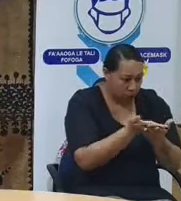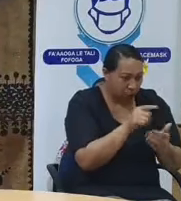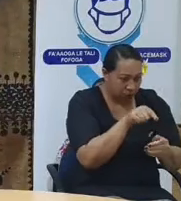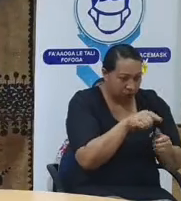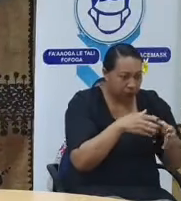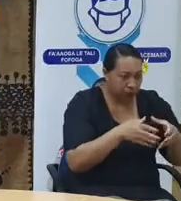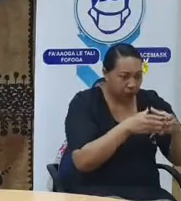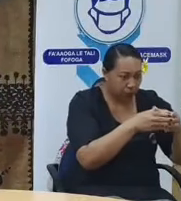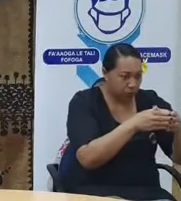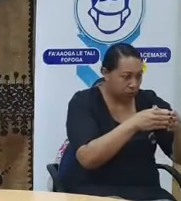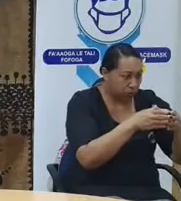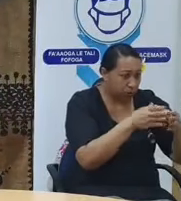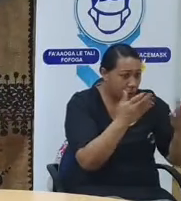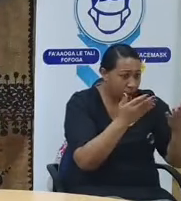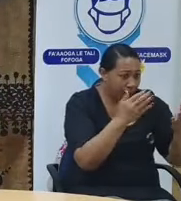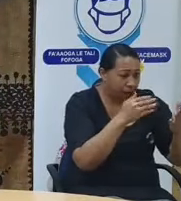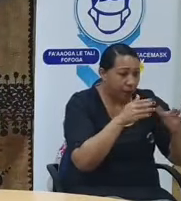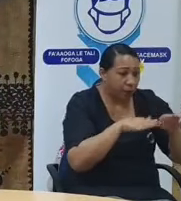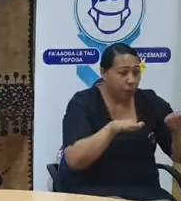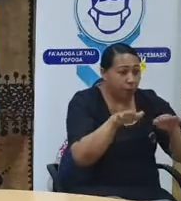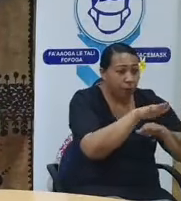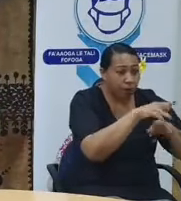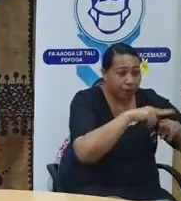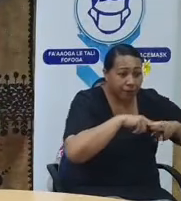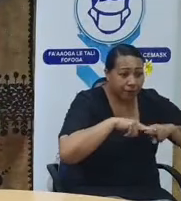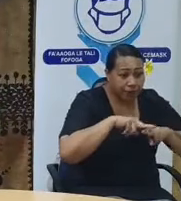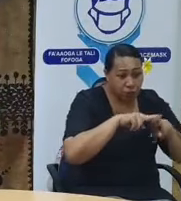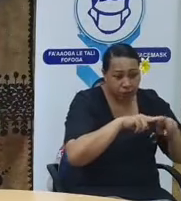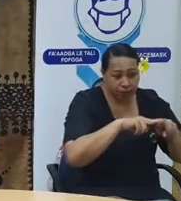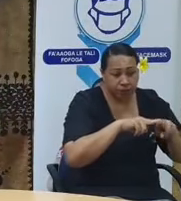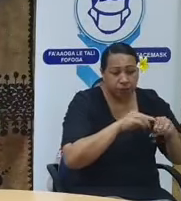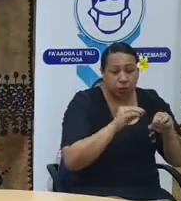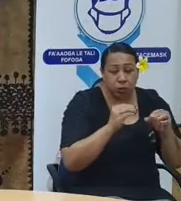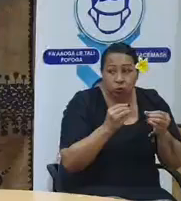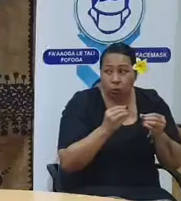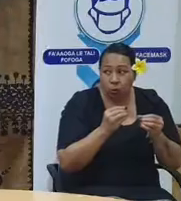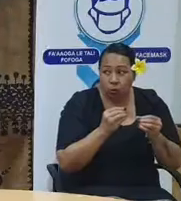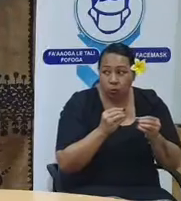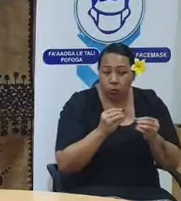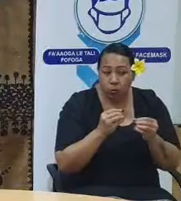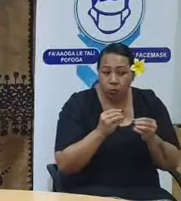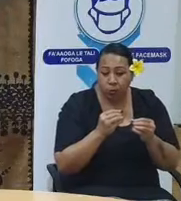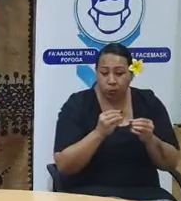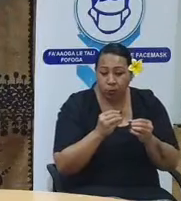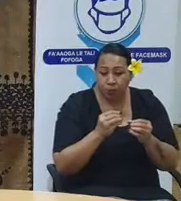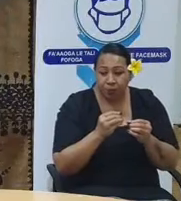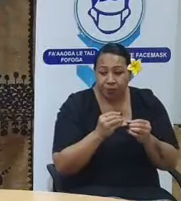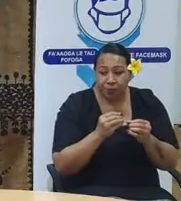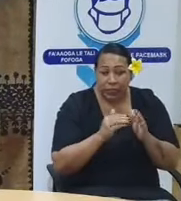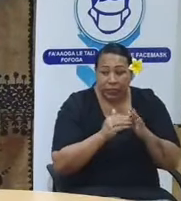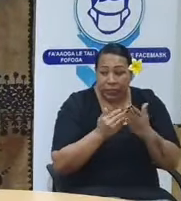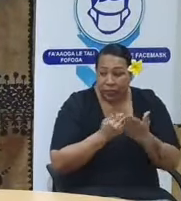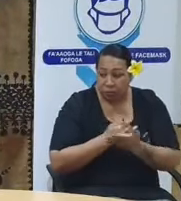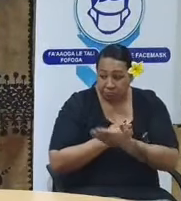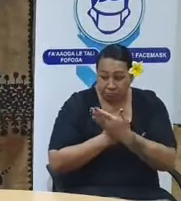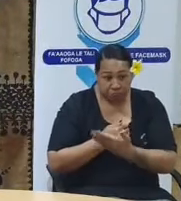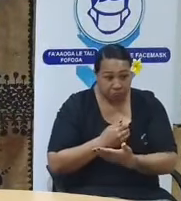nei ia a mai e a whaia ole altulanga ia ide e fio atu le Phantom